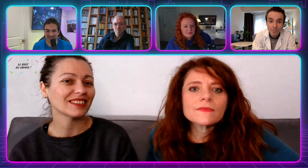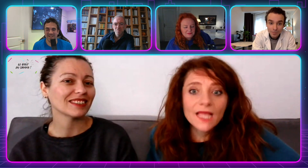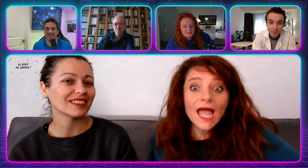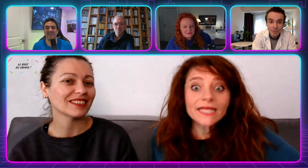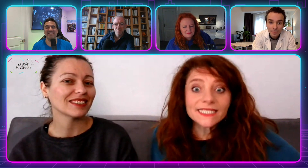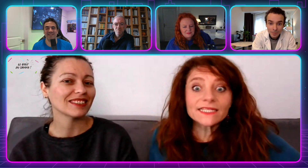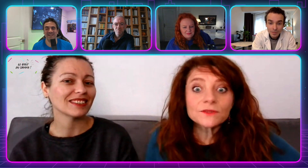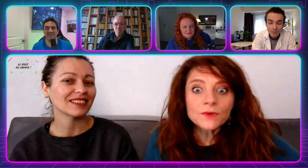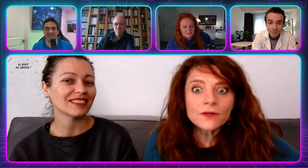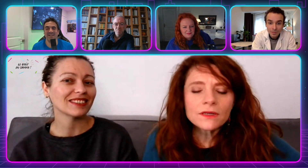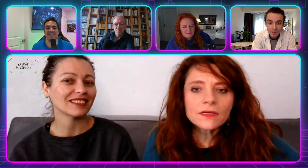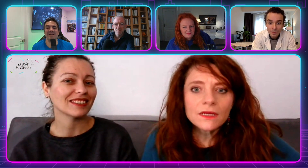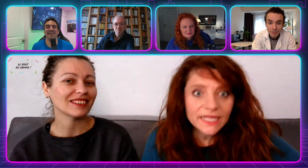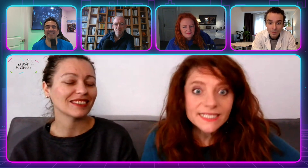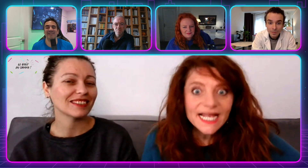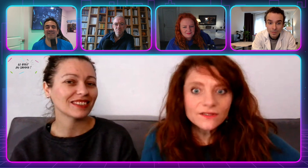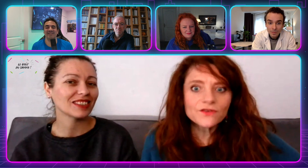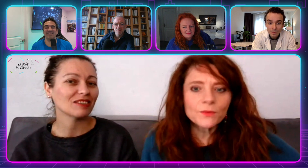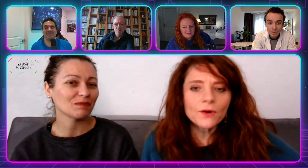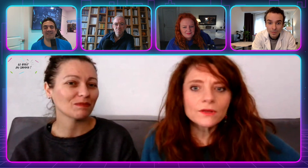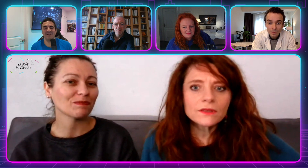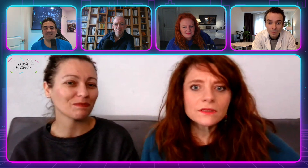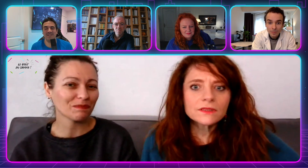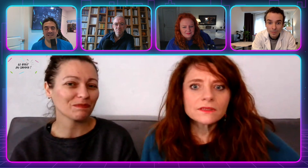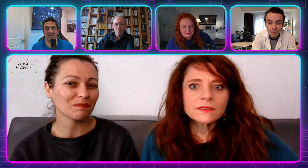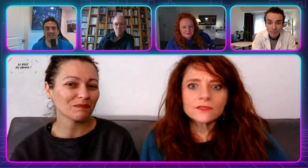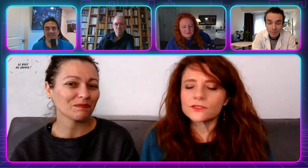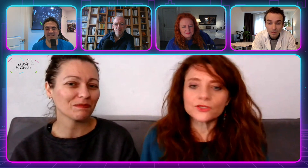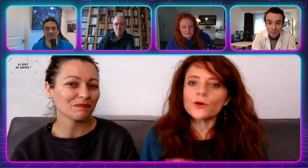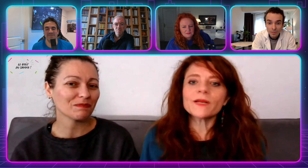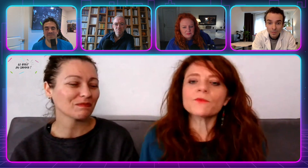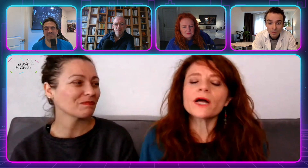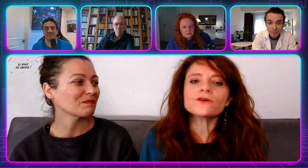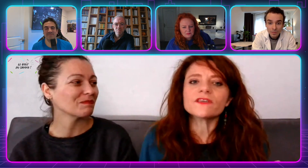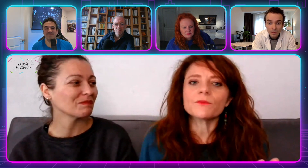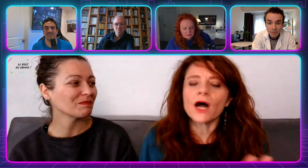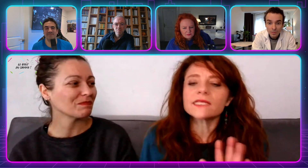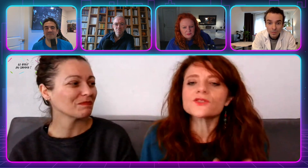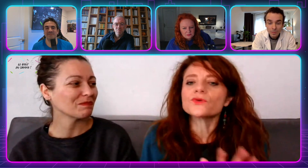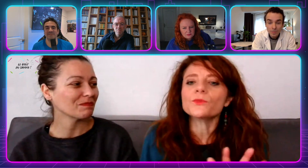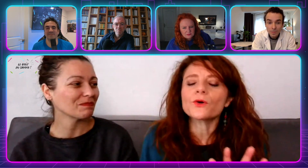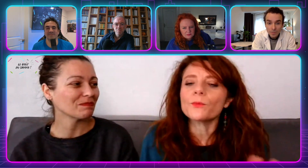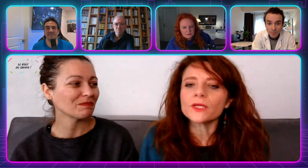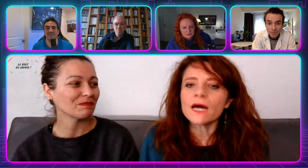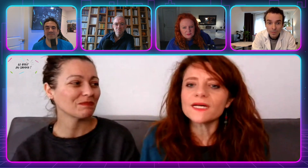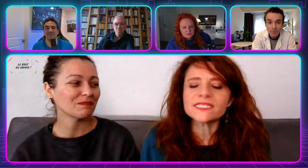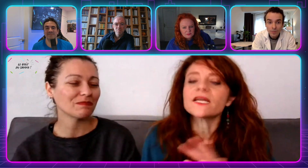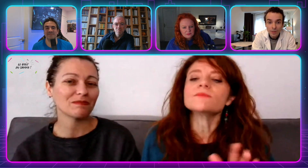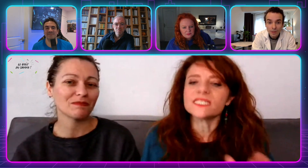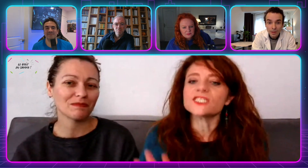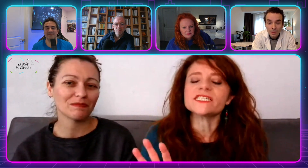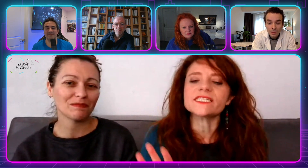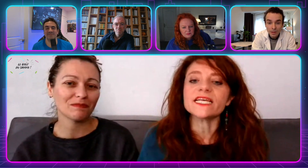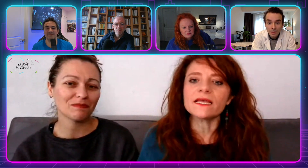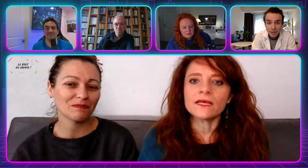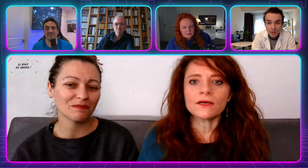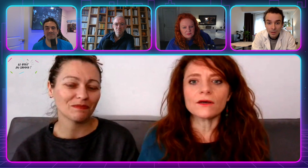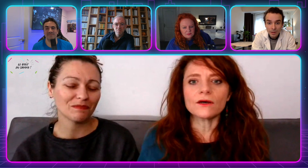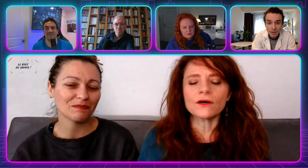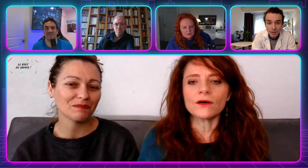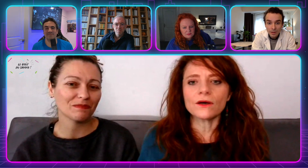plantais. Ah, exactement, exactement. Ok. Je suis complètement à côté, moi. Un sourd ne me comprendra pas. C'est comme si je